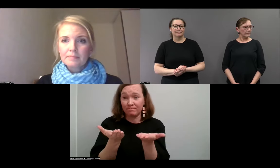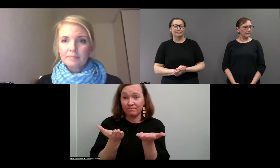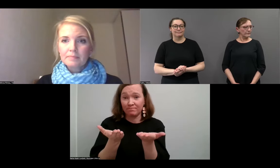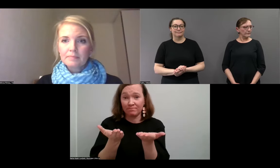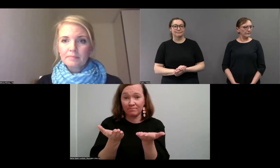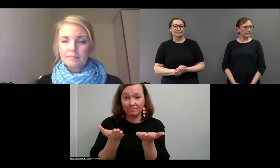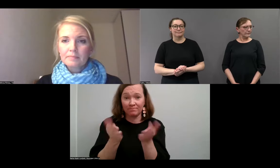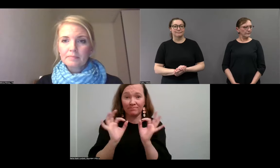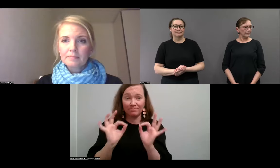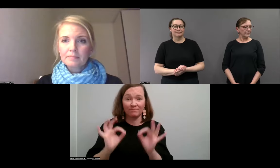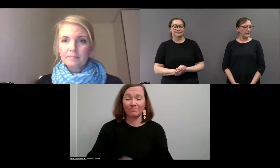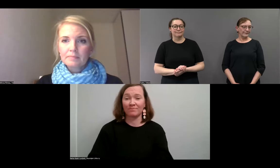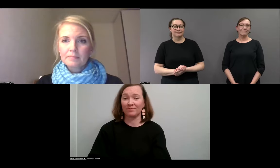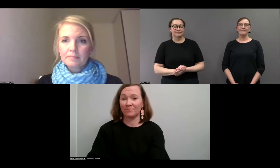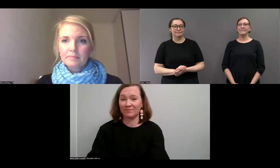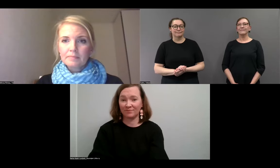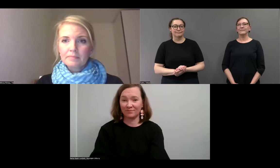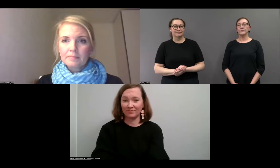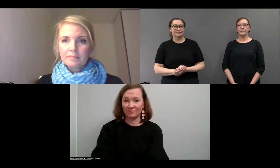Eli ole hyvä, saat puheenvuoron tähän väliin.